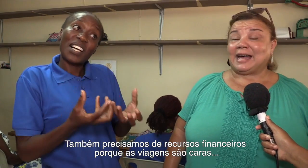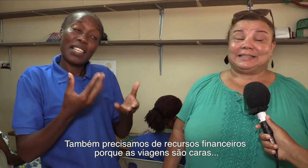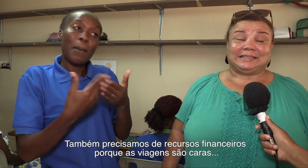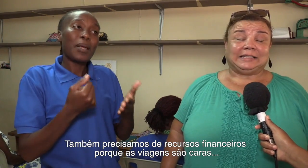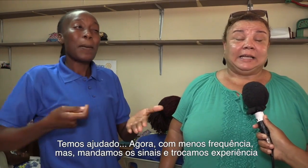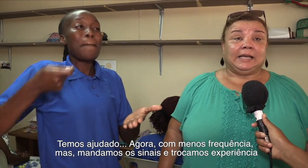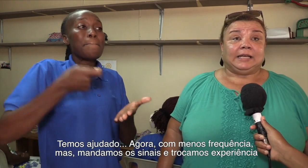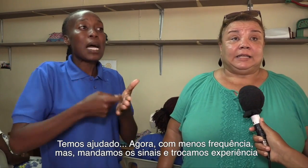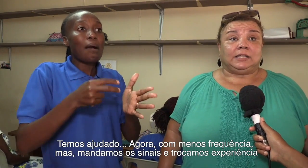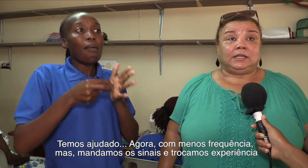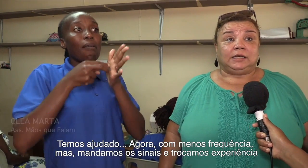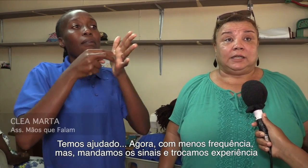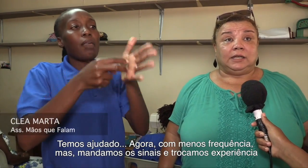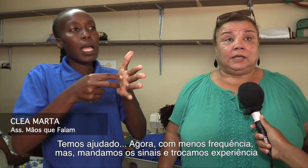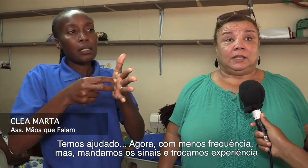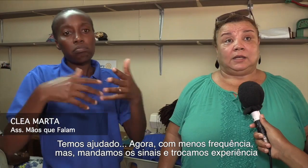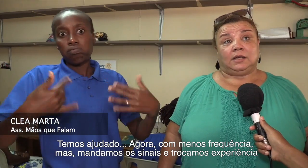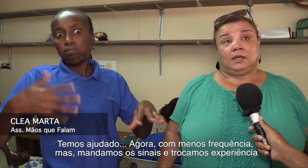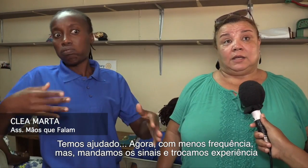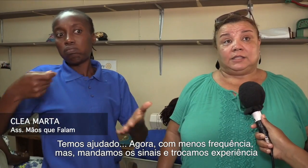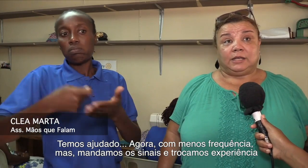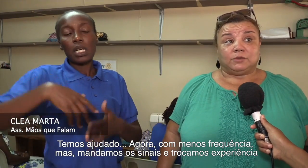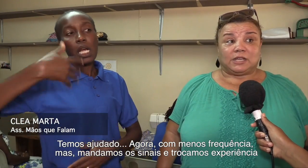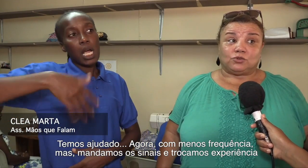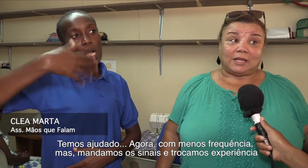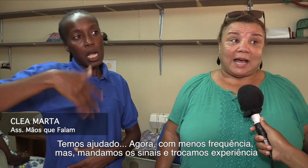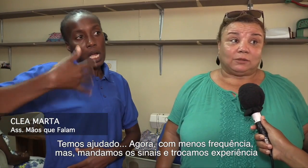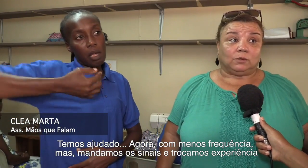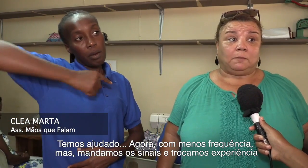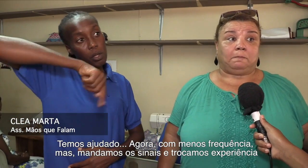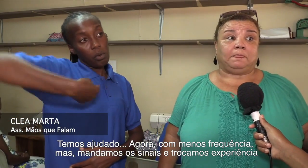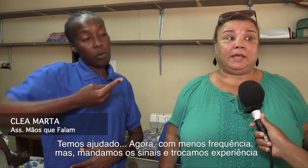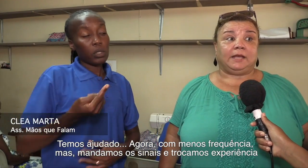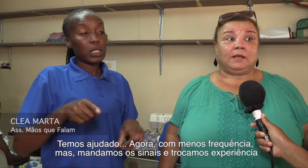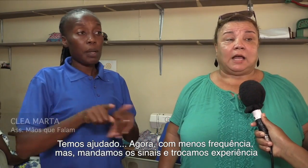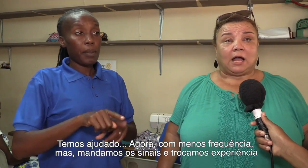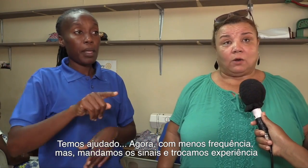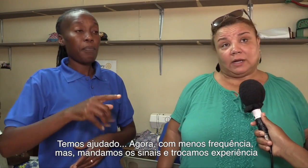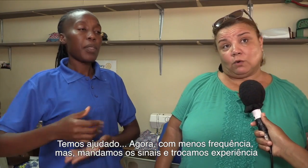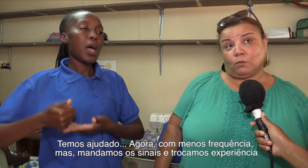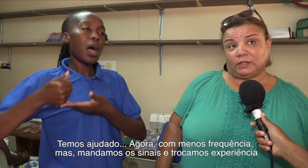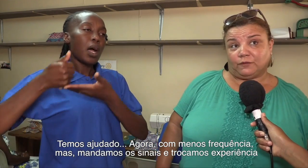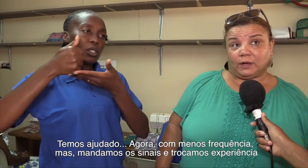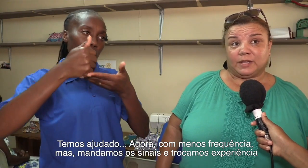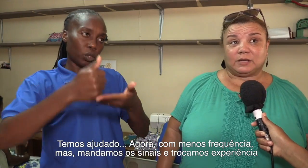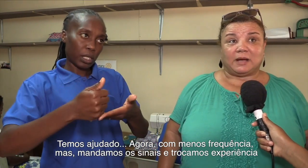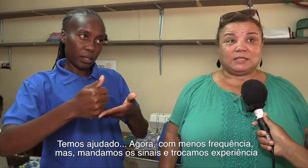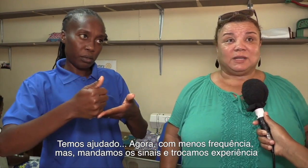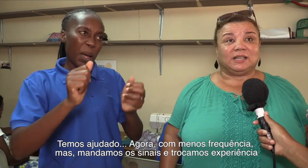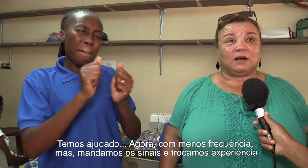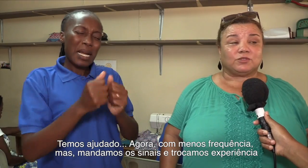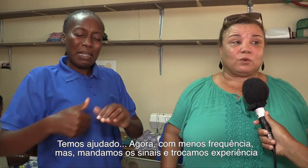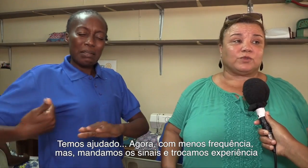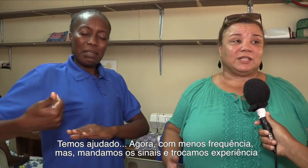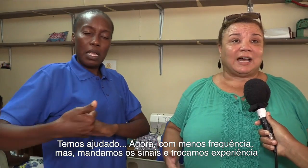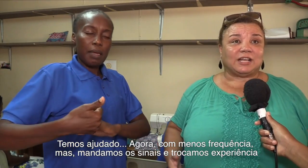são caras. E temos ajudado, agora não com muita frequência, mas